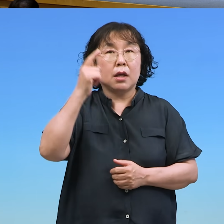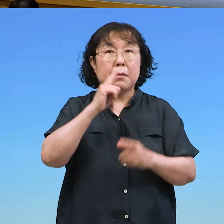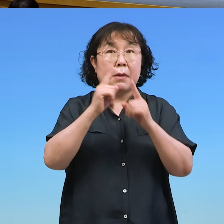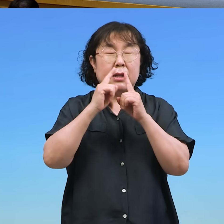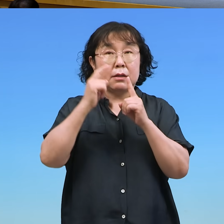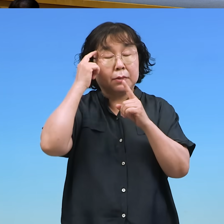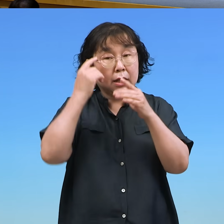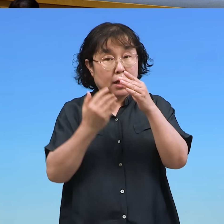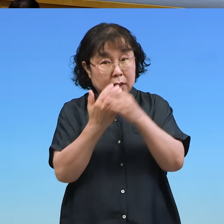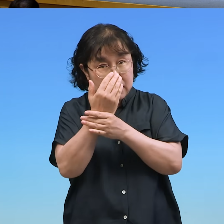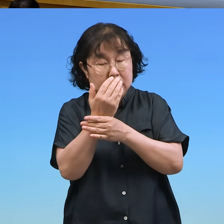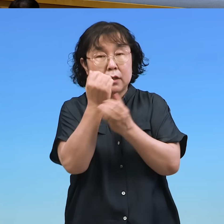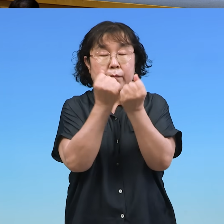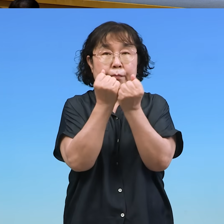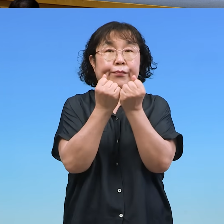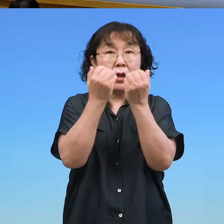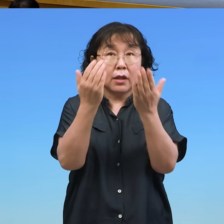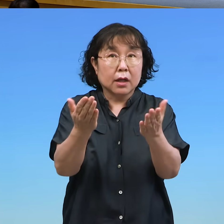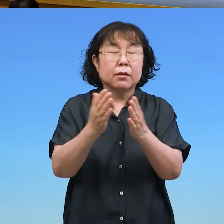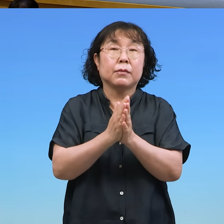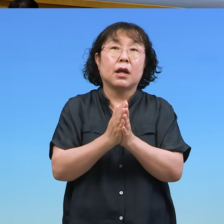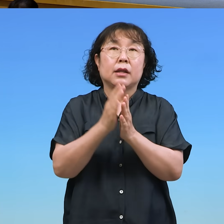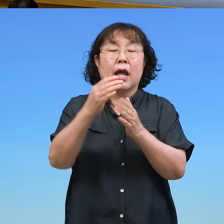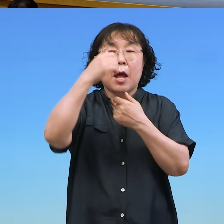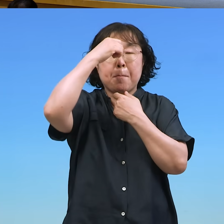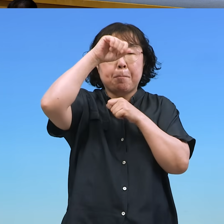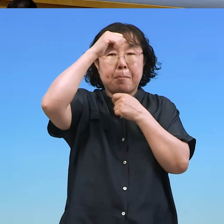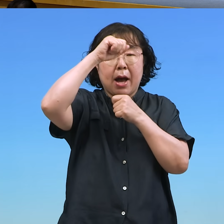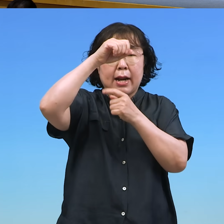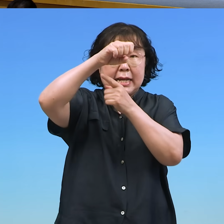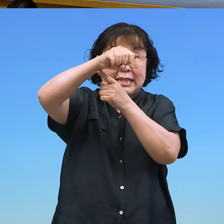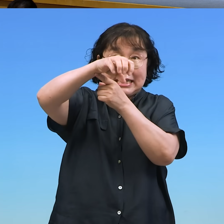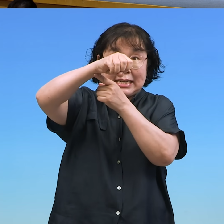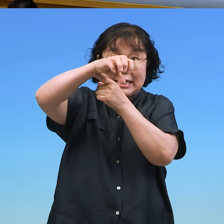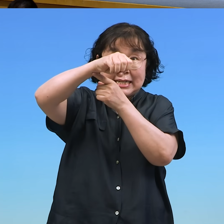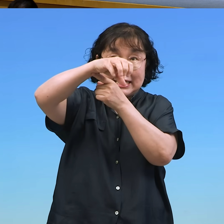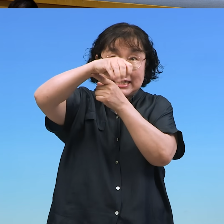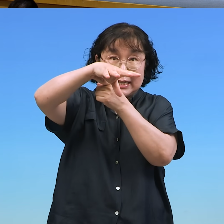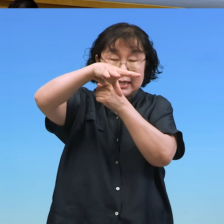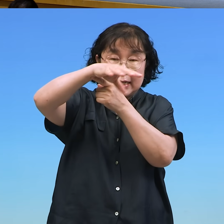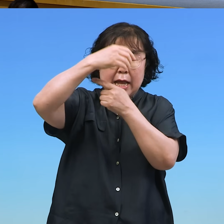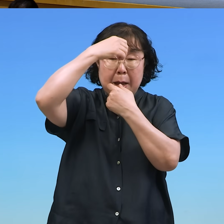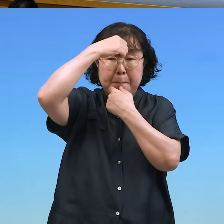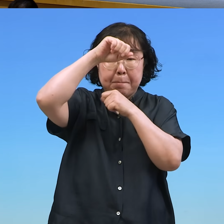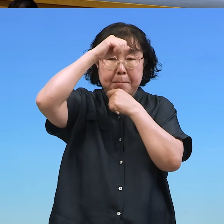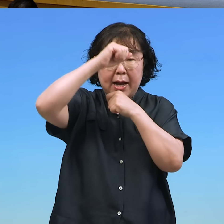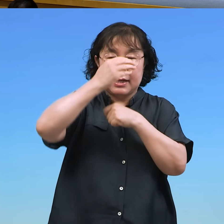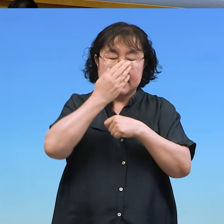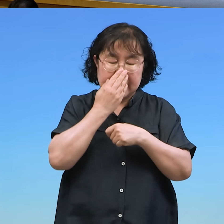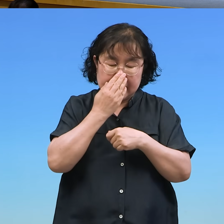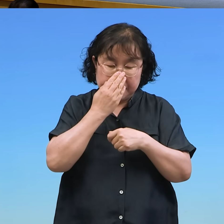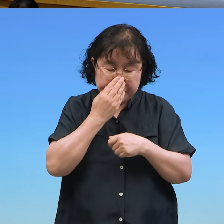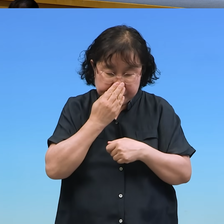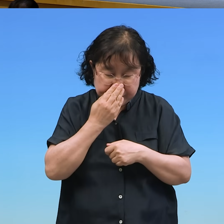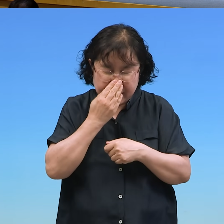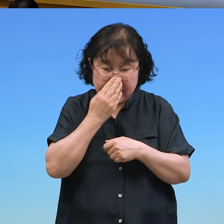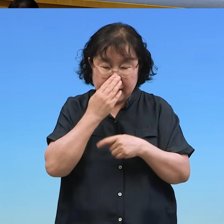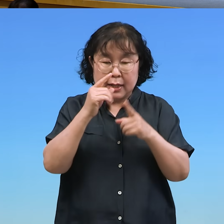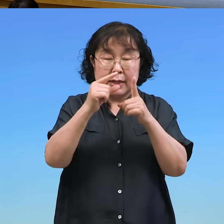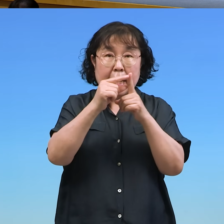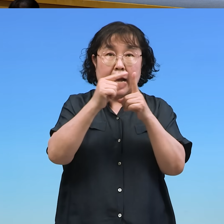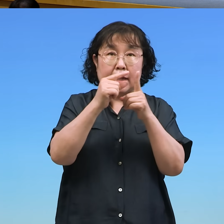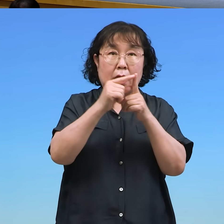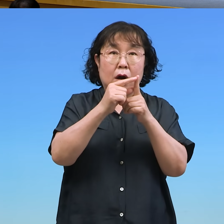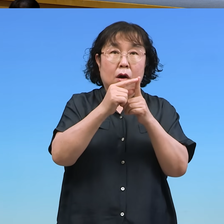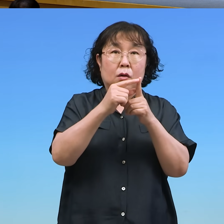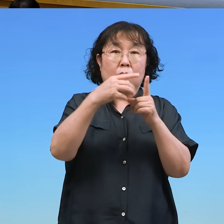생각이 떠올랐는지 설명을 드릴게요. 여기 나와 있는 내 발의 등이요 할 때 발은 히브리어로